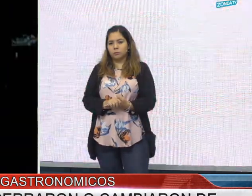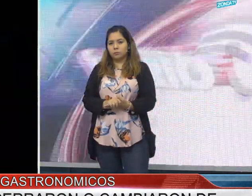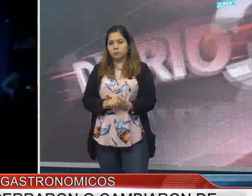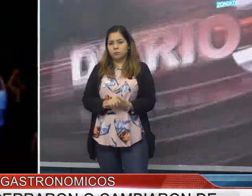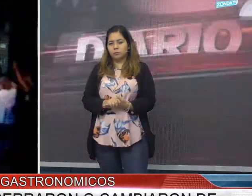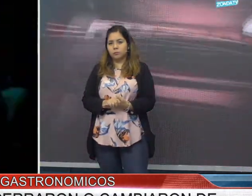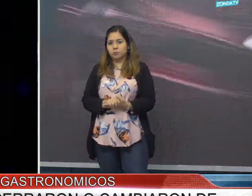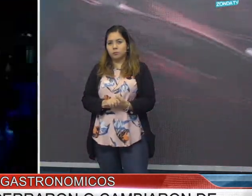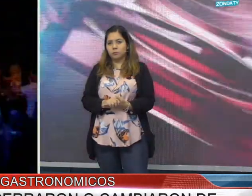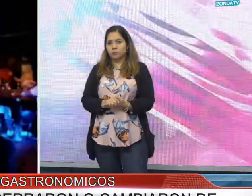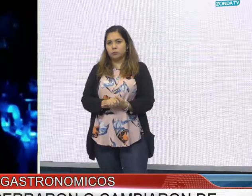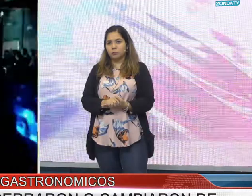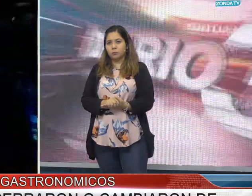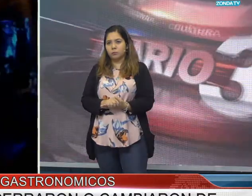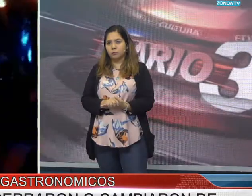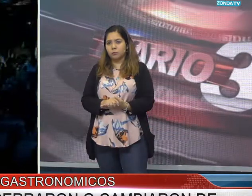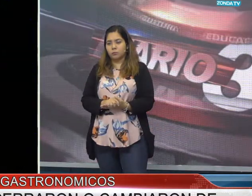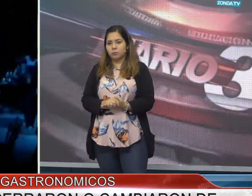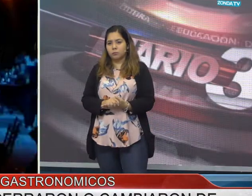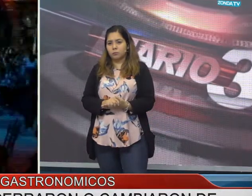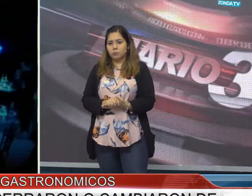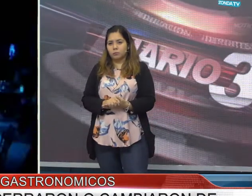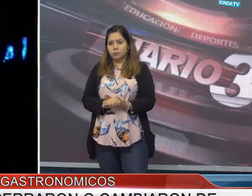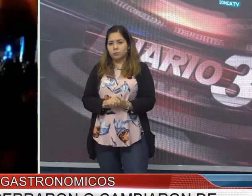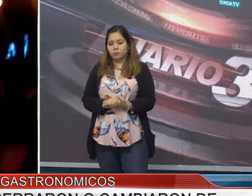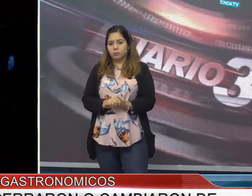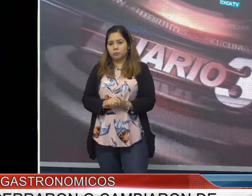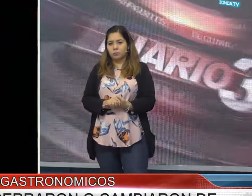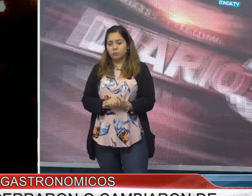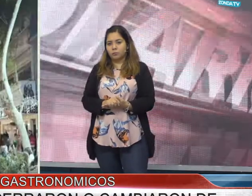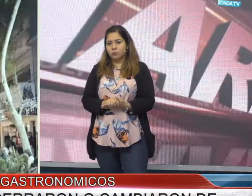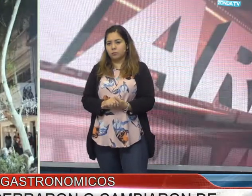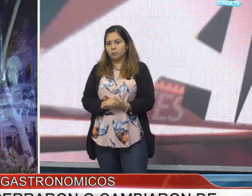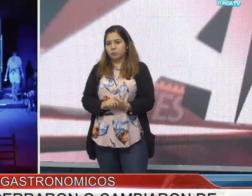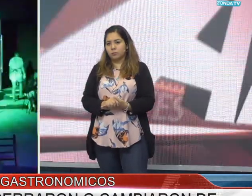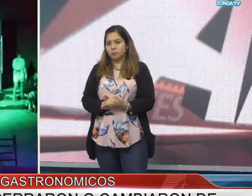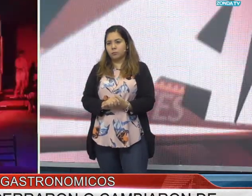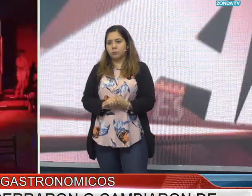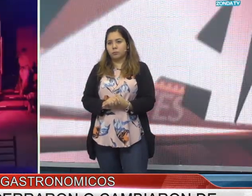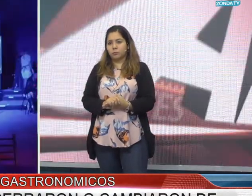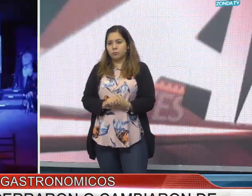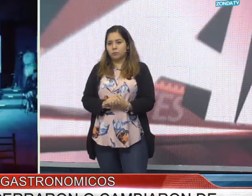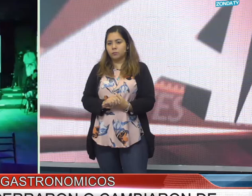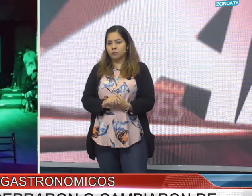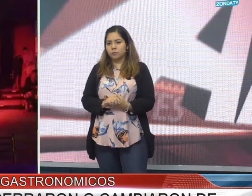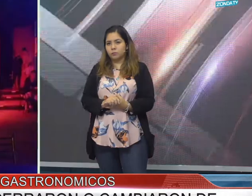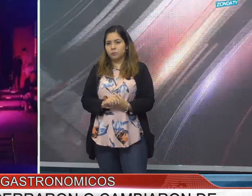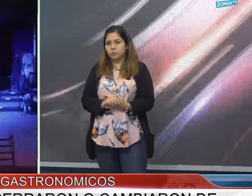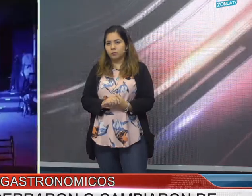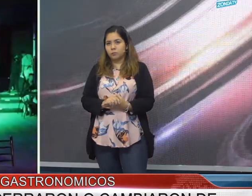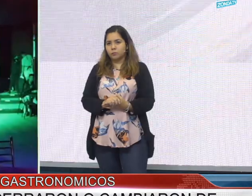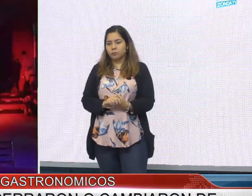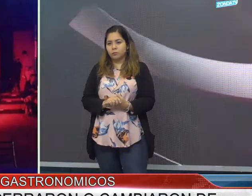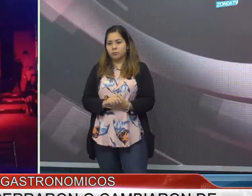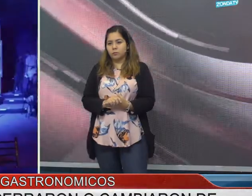o 50, entonces ya venís complicado, ya se viene parando personal en los sectores, en el sector, se viene parando muchísima gente, vos imaginás que va a pasar